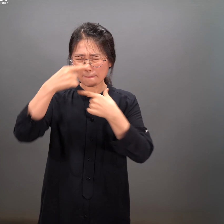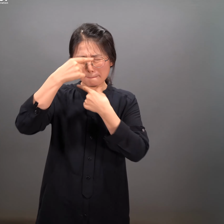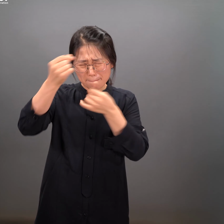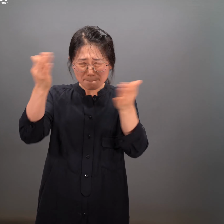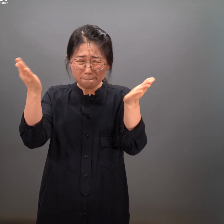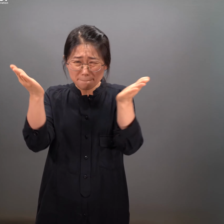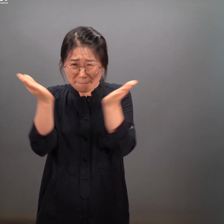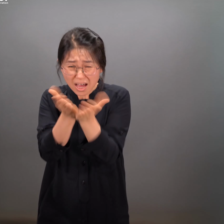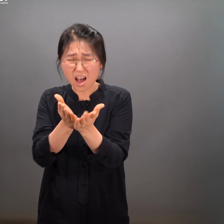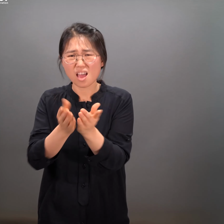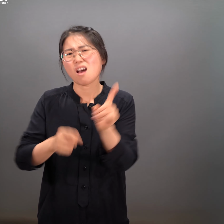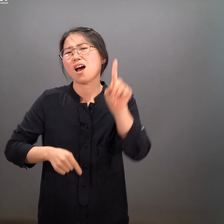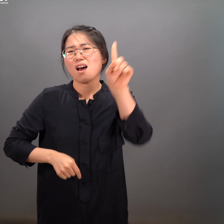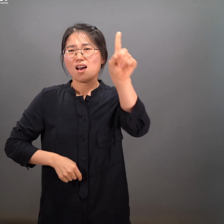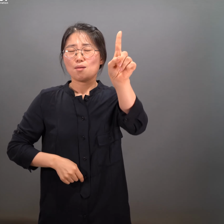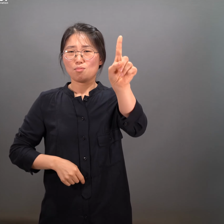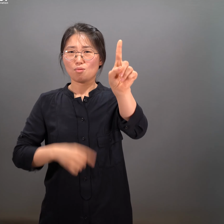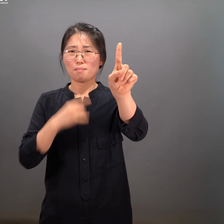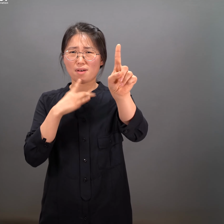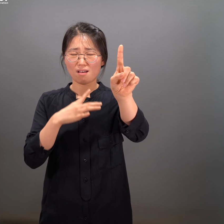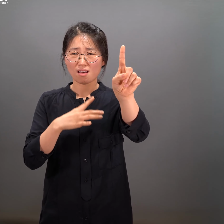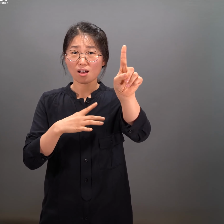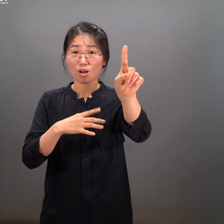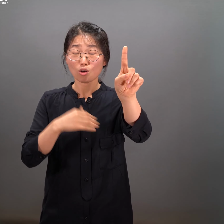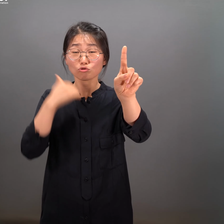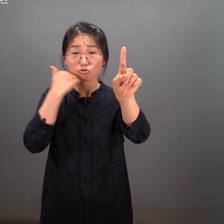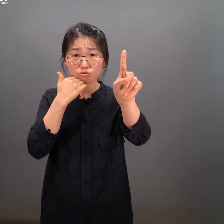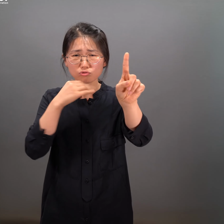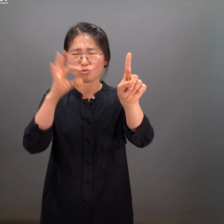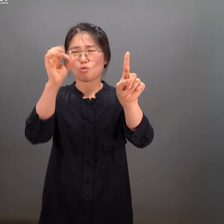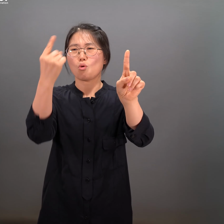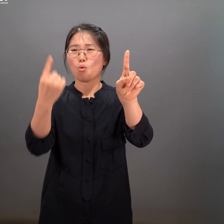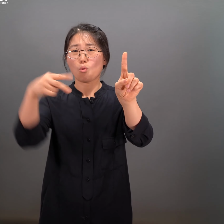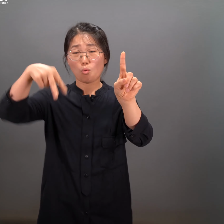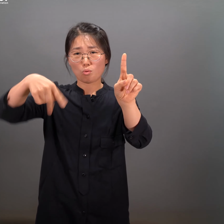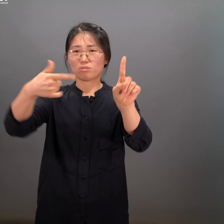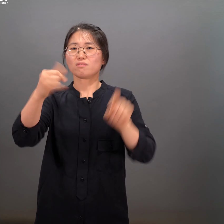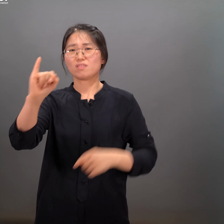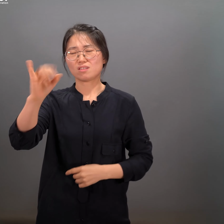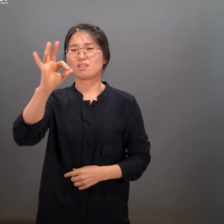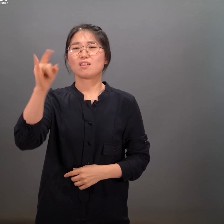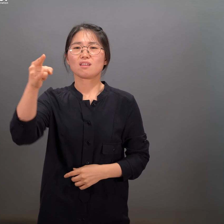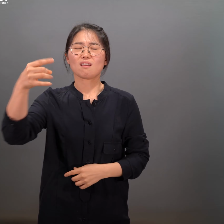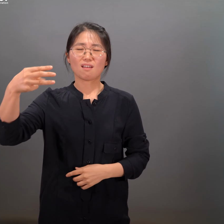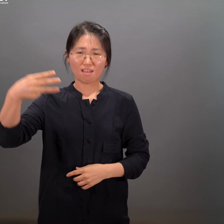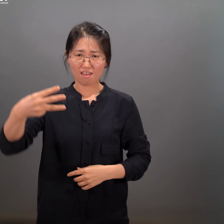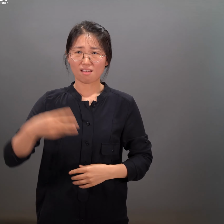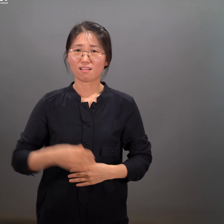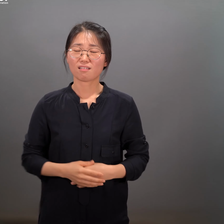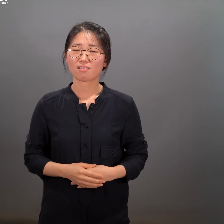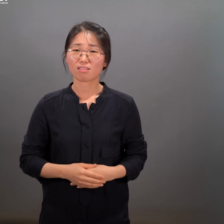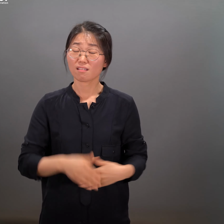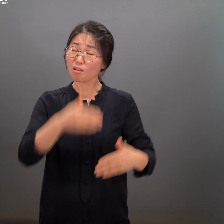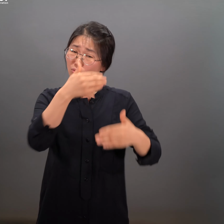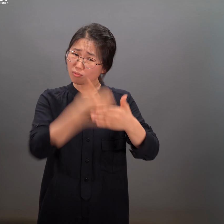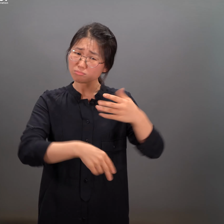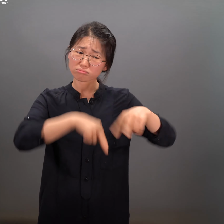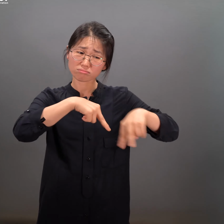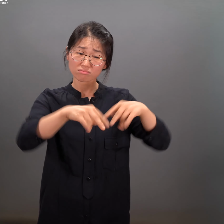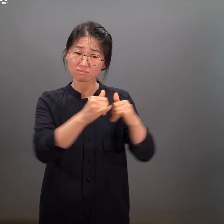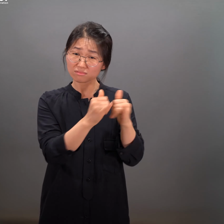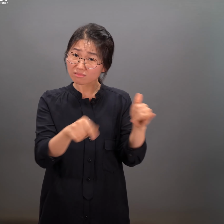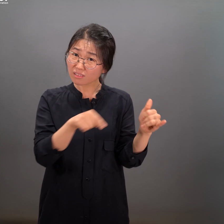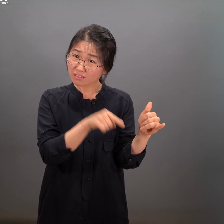전형적인 순환 구조를 갖고 있는 사람은 온니엘밖에 없다라고도 말할 수 있습니다. 나머지 사사들의 이야기는